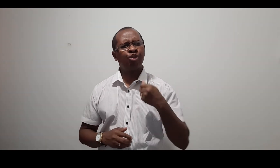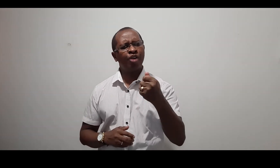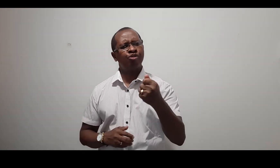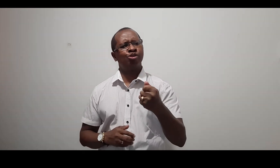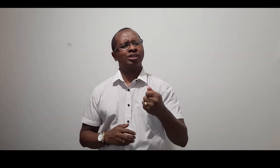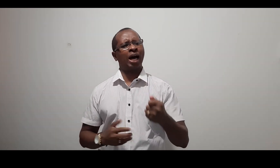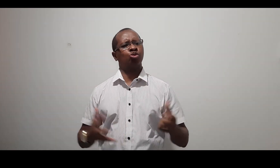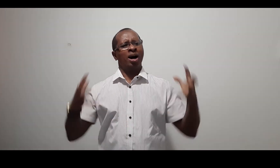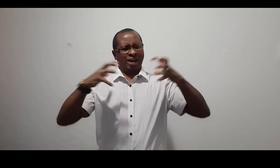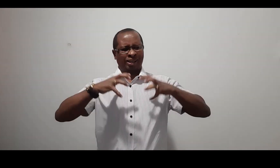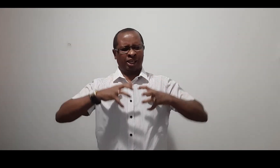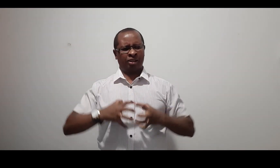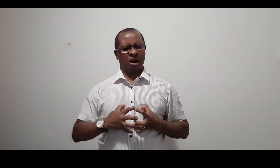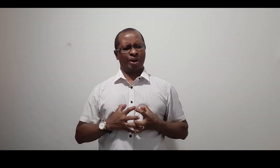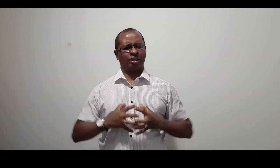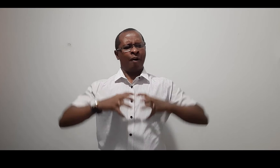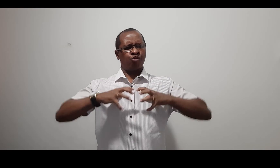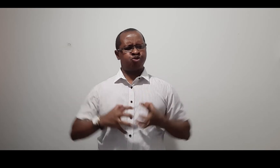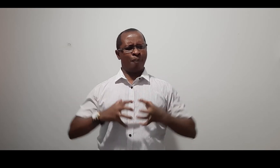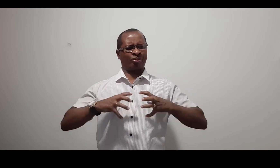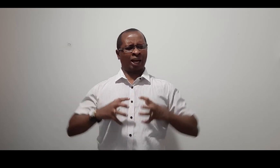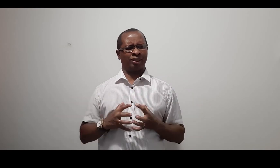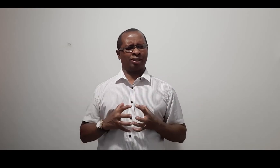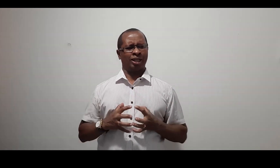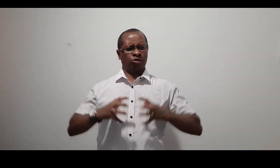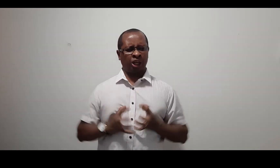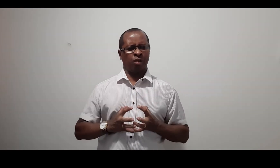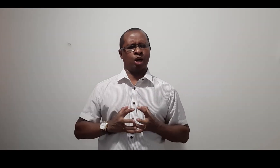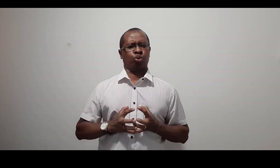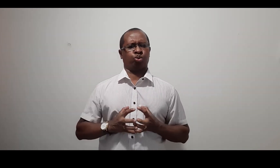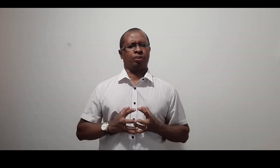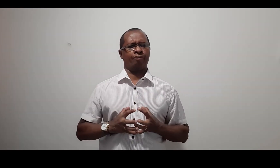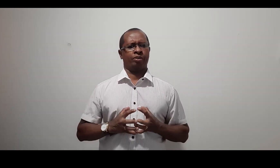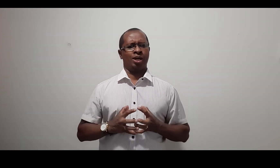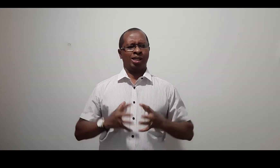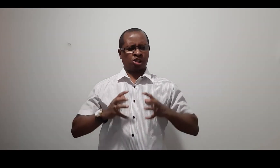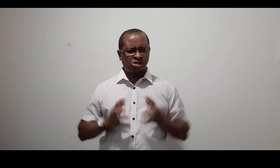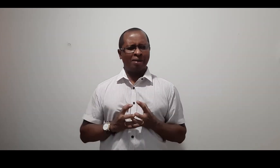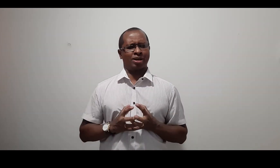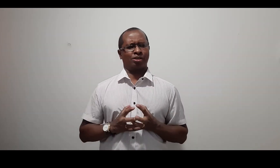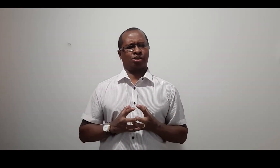alefalefa fotsiny kanjo raketina ao anaty fo ny tahiry, teny maloto, sain-dratsy.